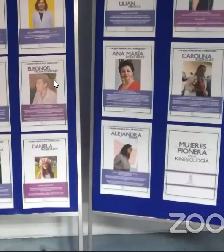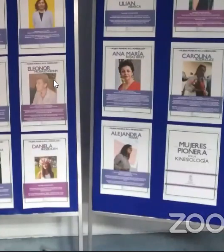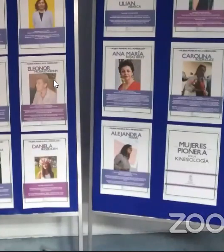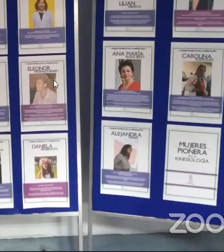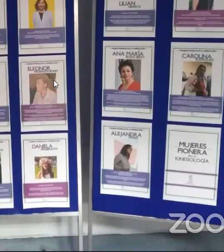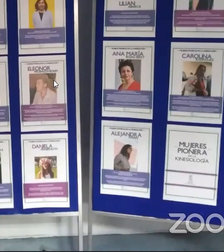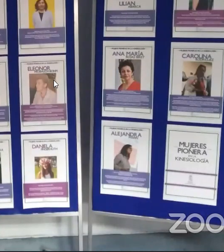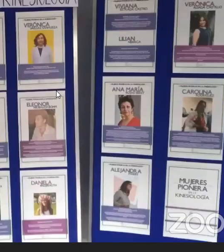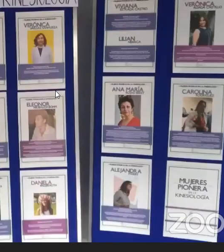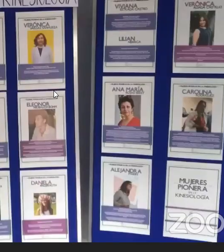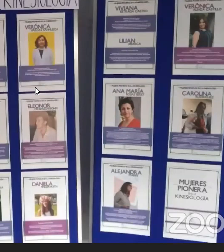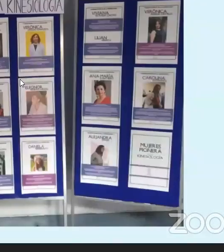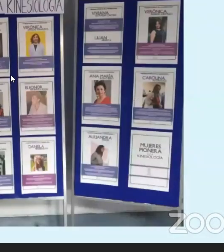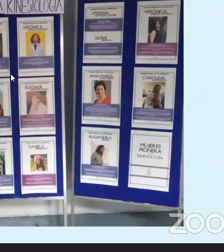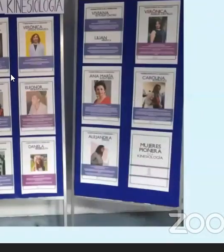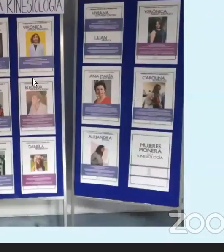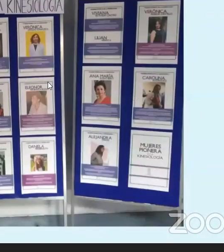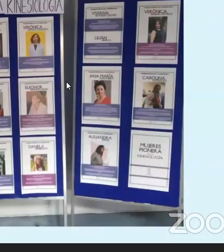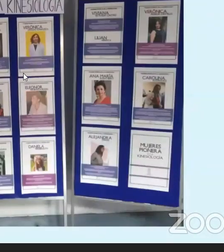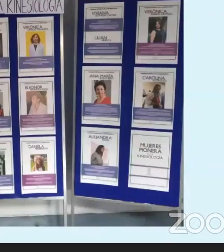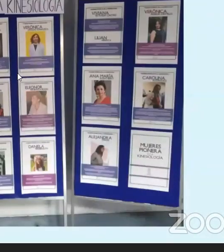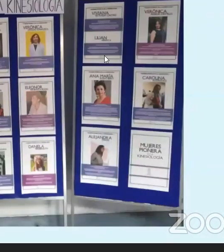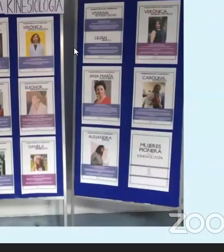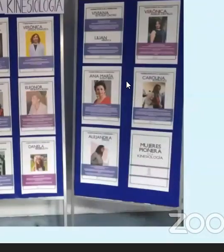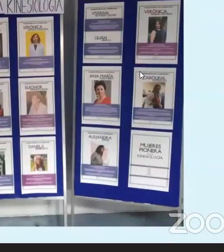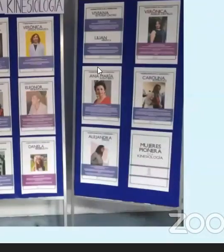que utilizamos el año pasado.